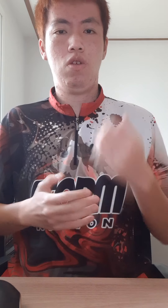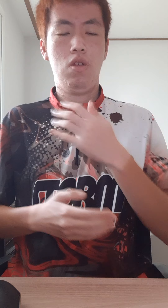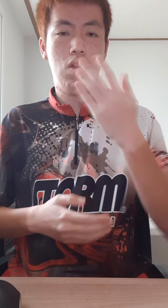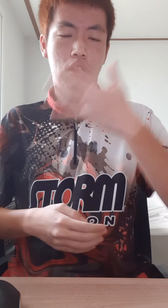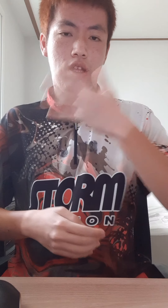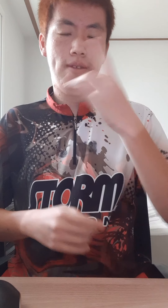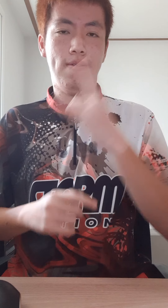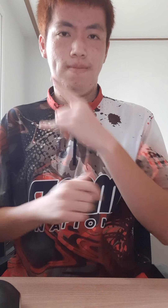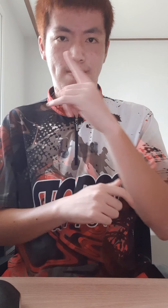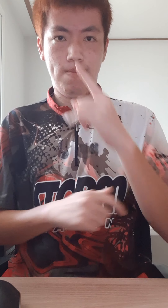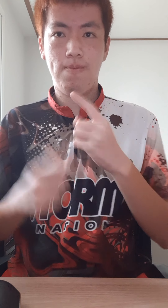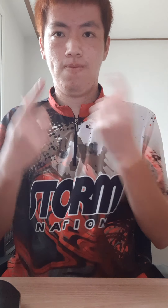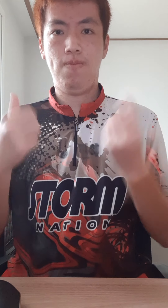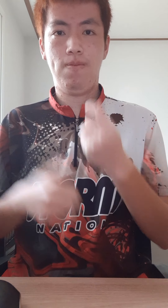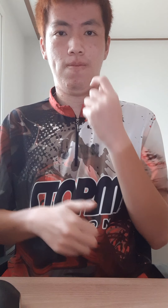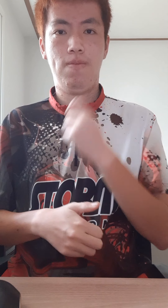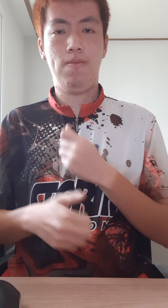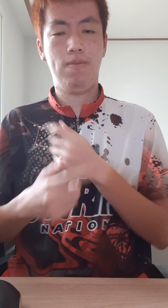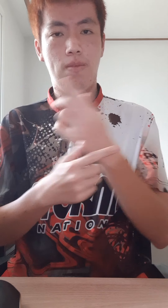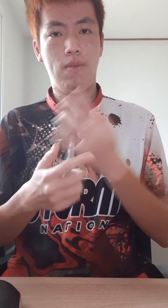중앙정부 차원의 적극적이고